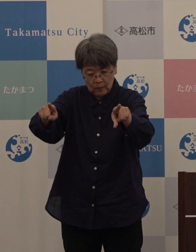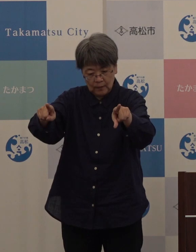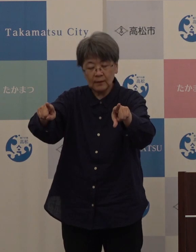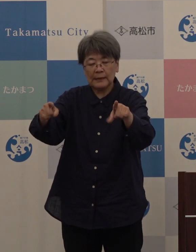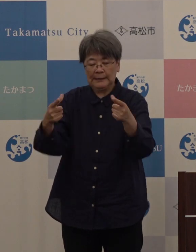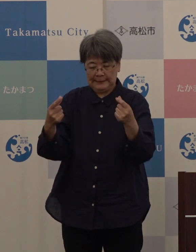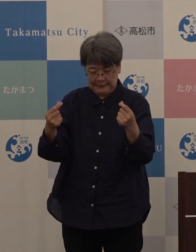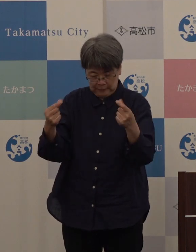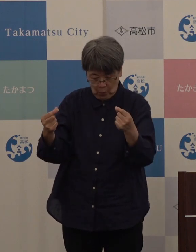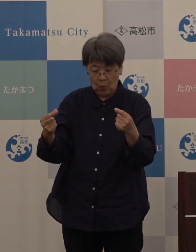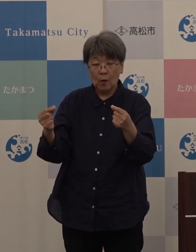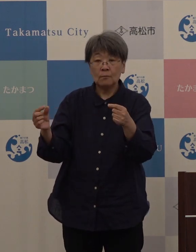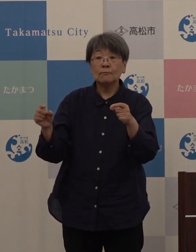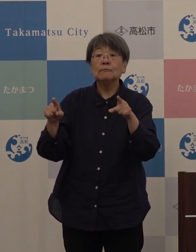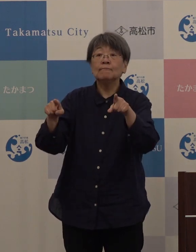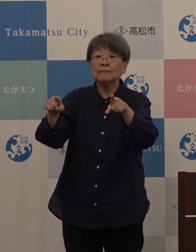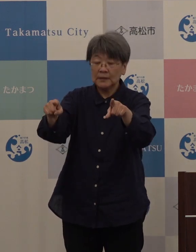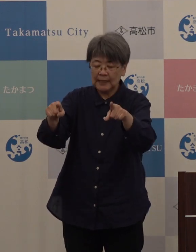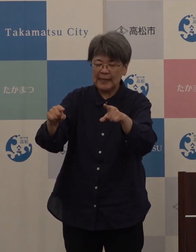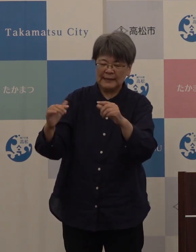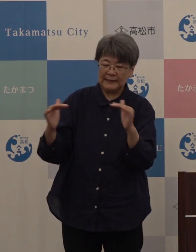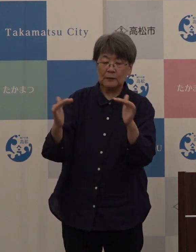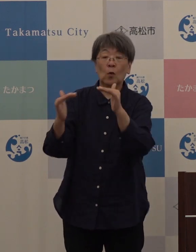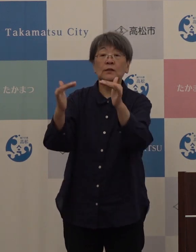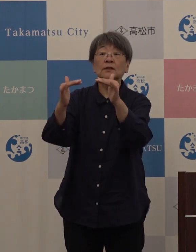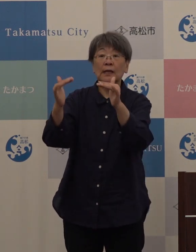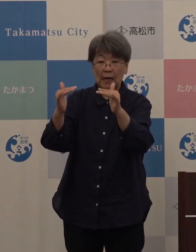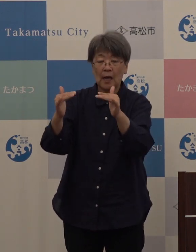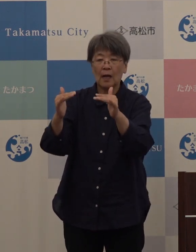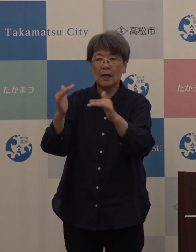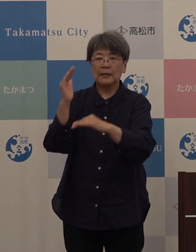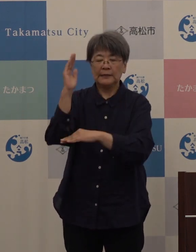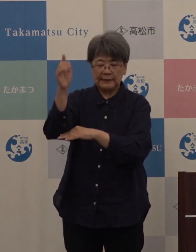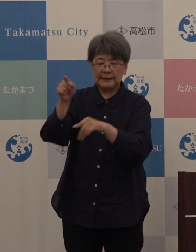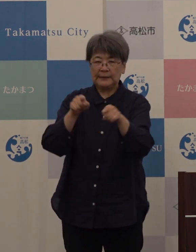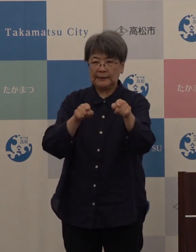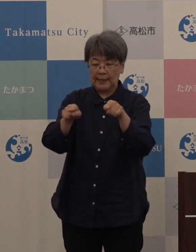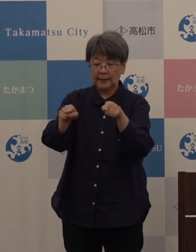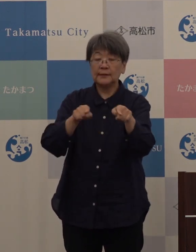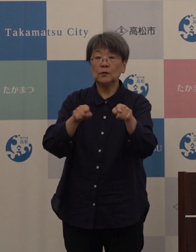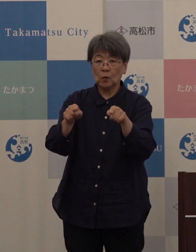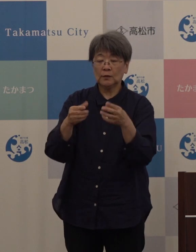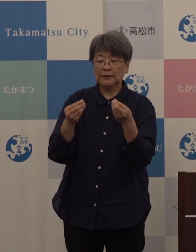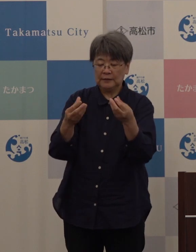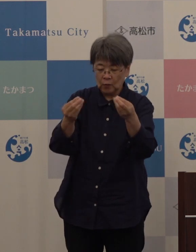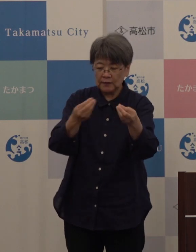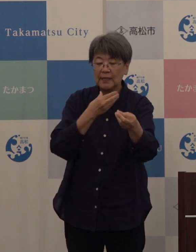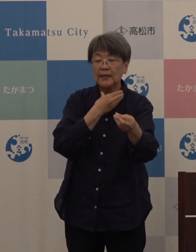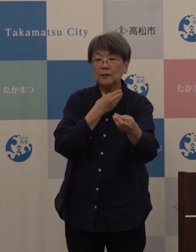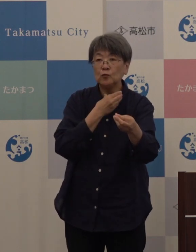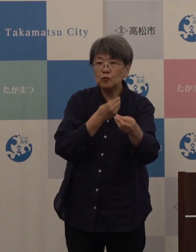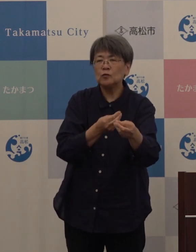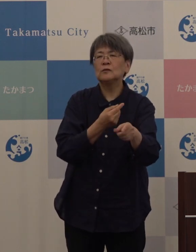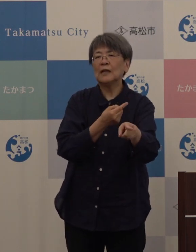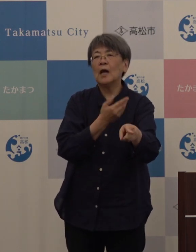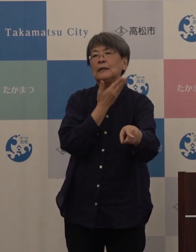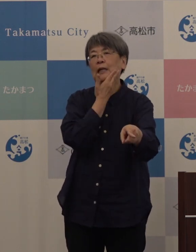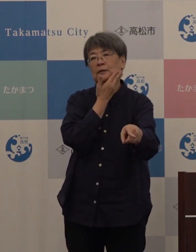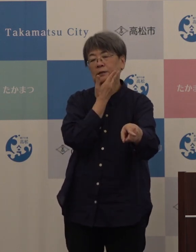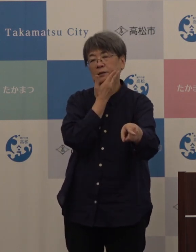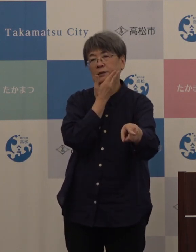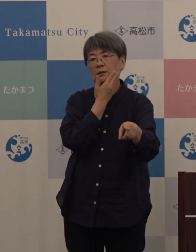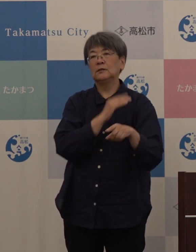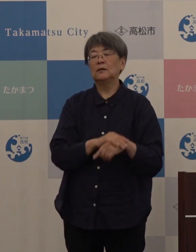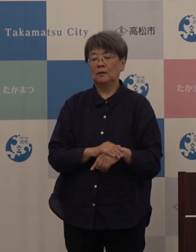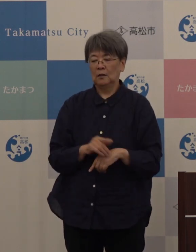保ちながら議論をしながら姿勢を遂行していくということが非常に大事なことでございますので、